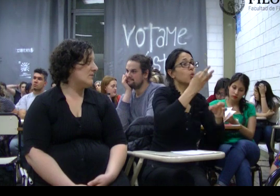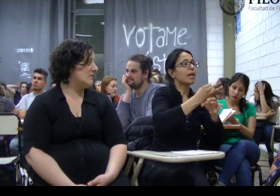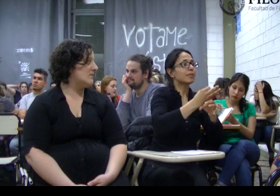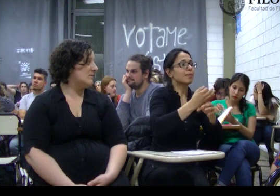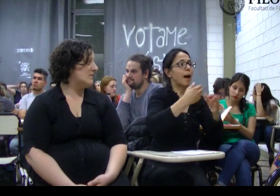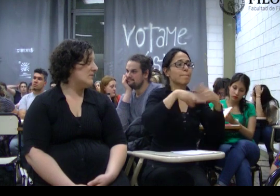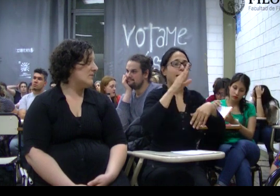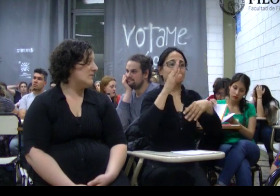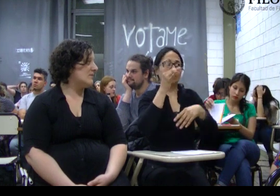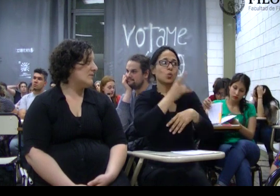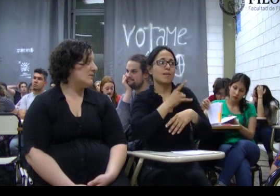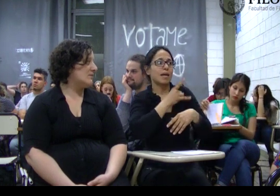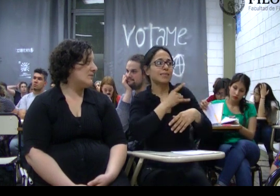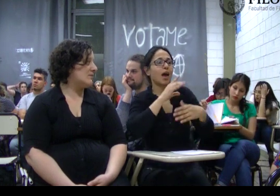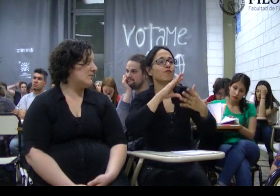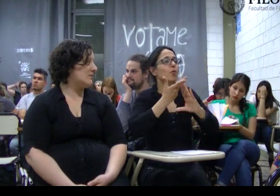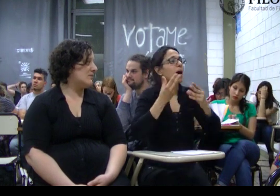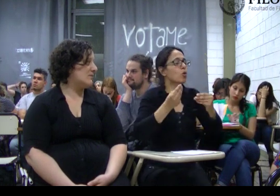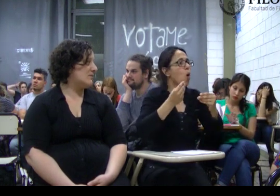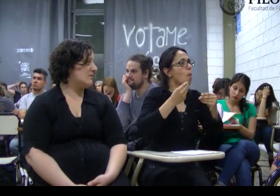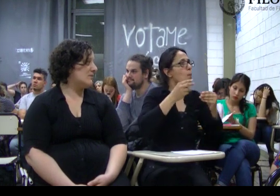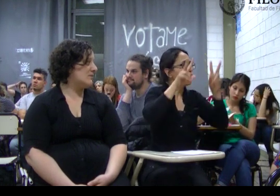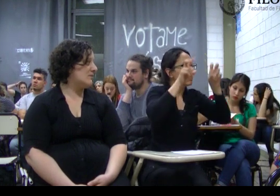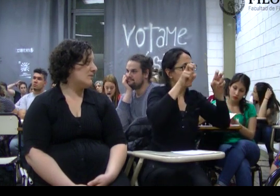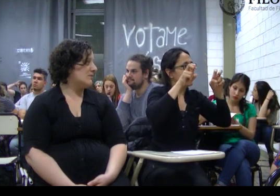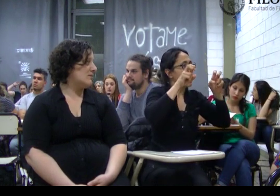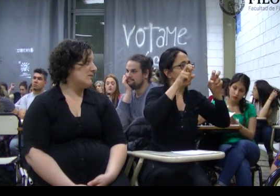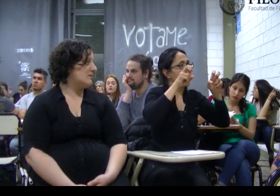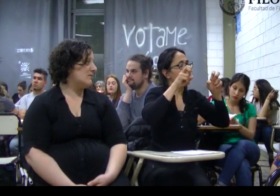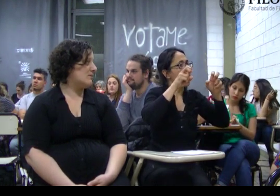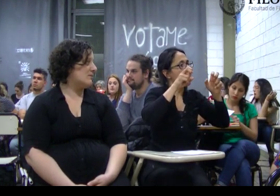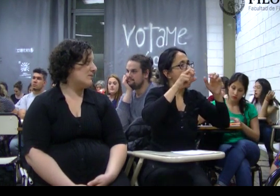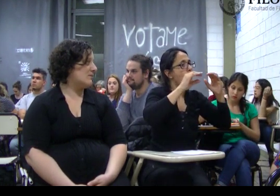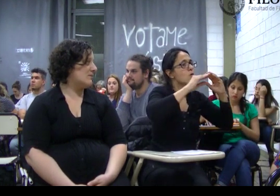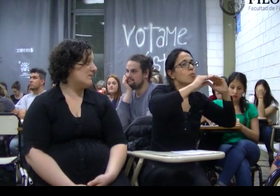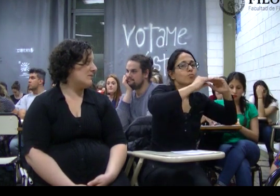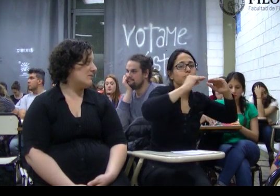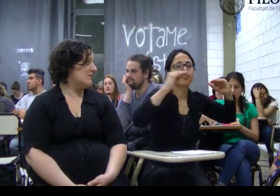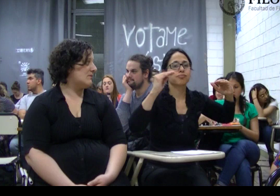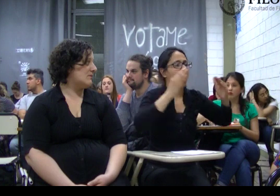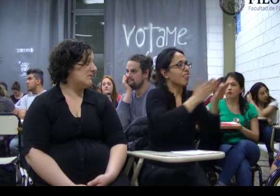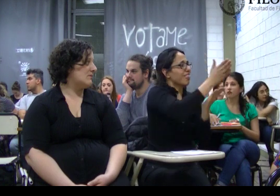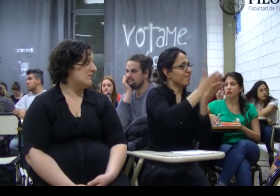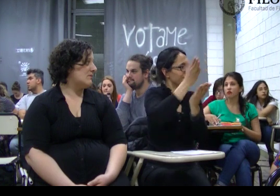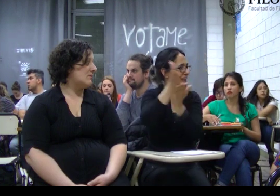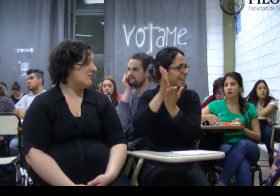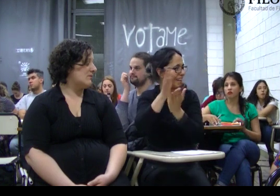Por eso un poco, digo acá, para pensar esta pregunta sobre ESI y